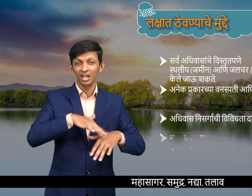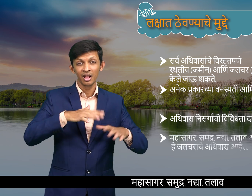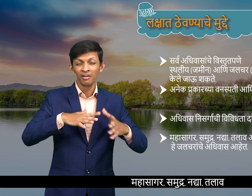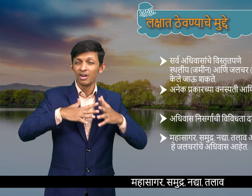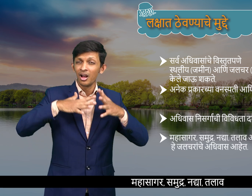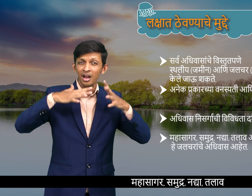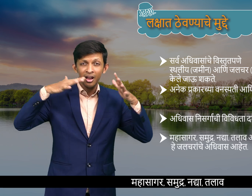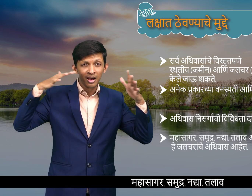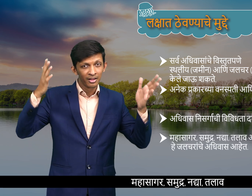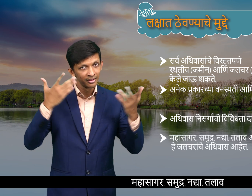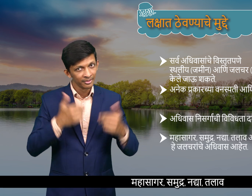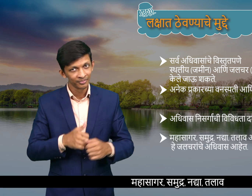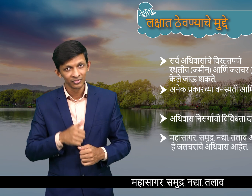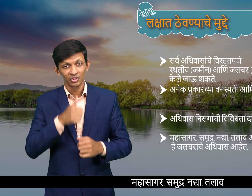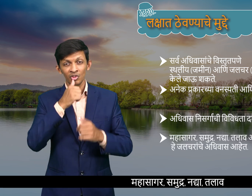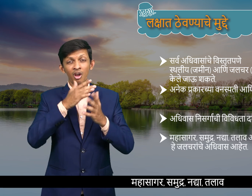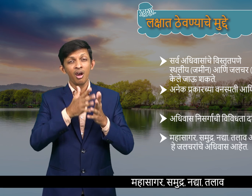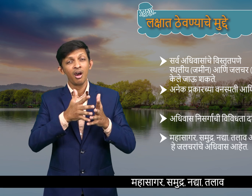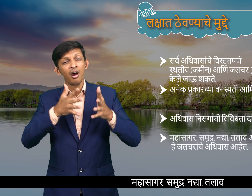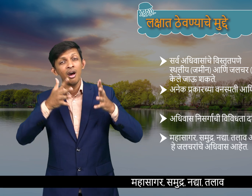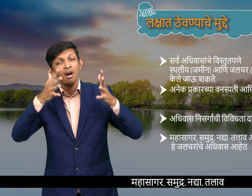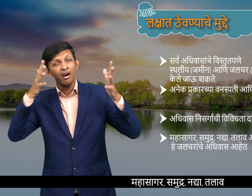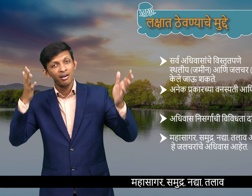महासागर, समुद्र, नद्या, तलाव